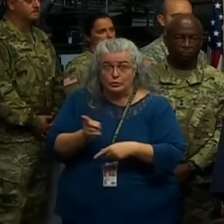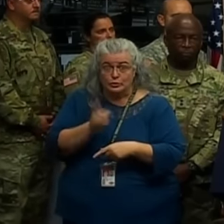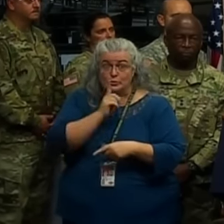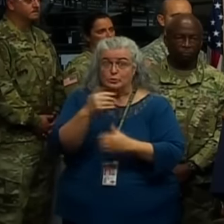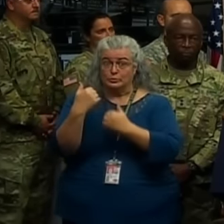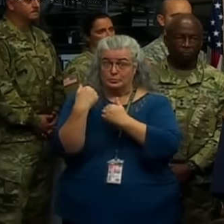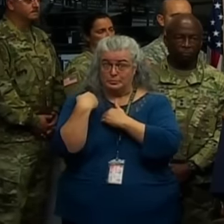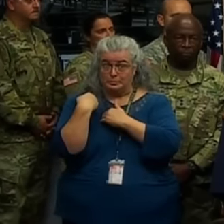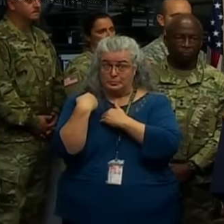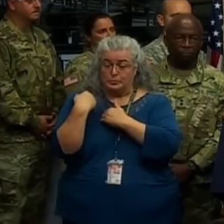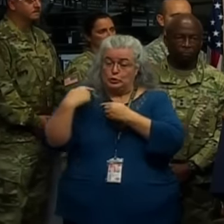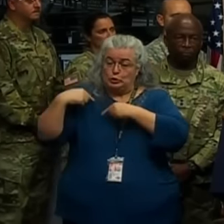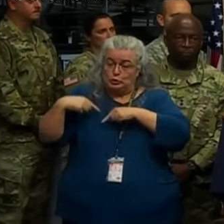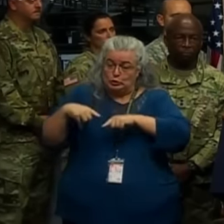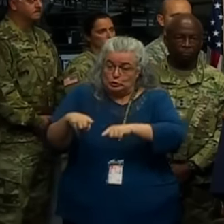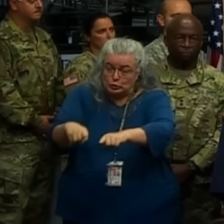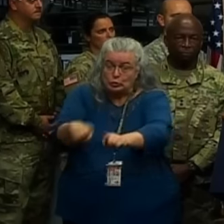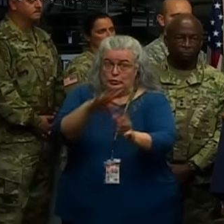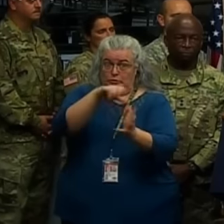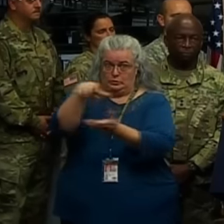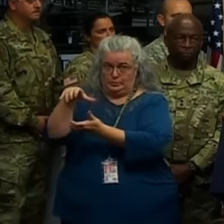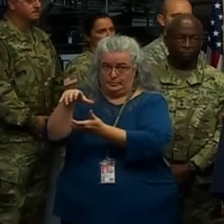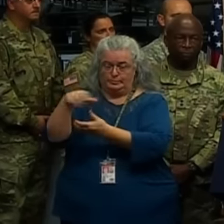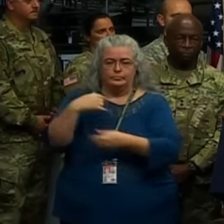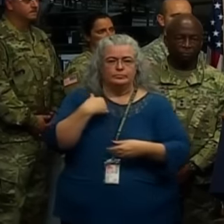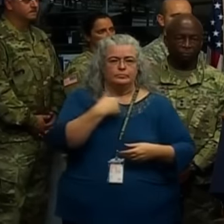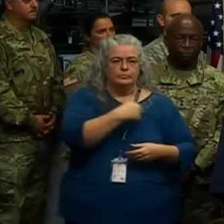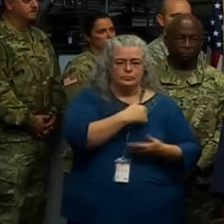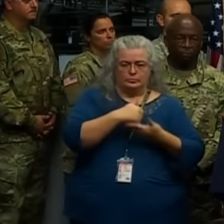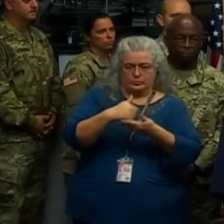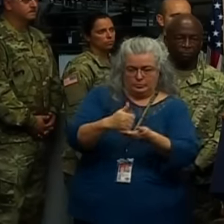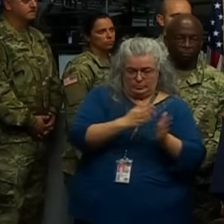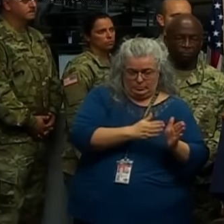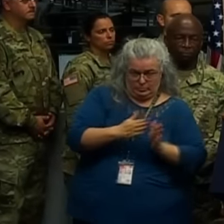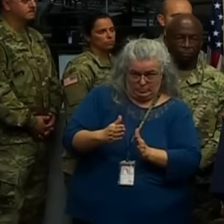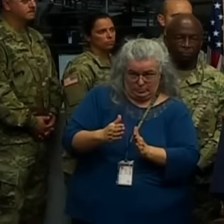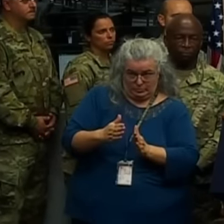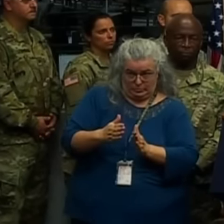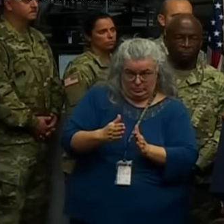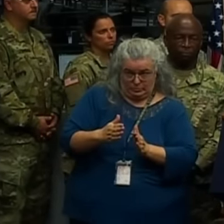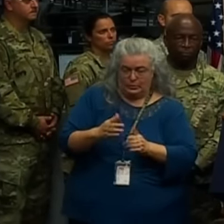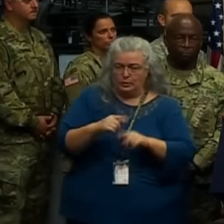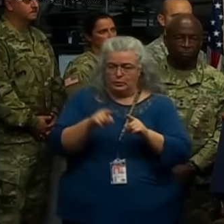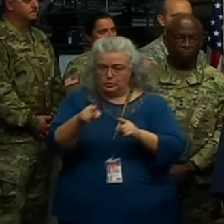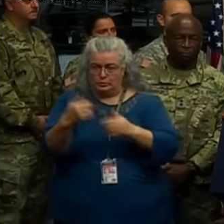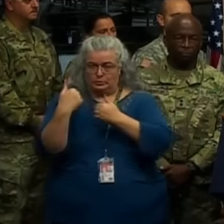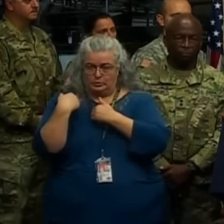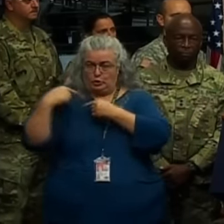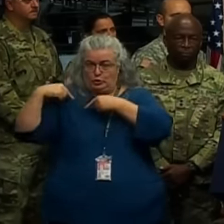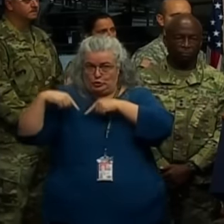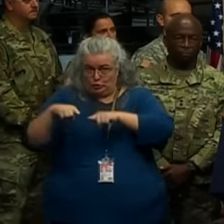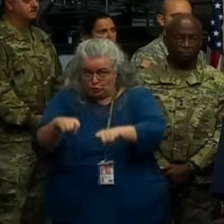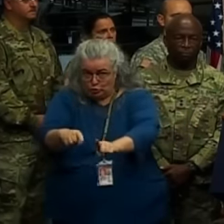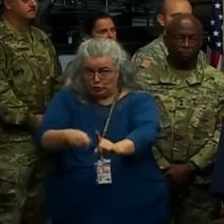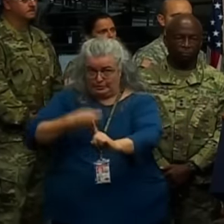passaggio della tempesta faremo tutto il possibile per aiutarvi ma siate responsabili Quando saremo in grado